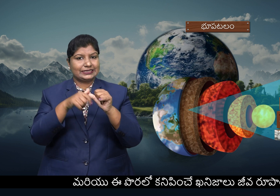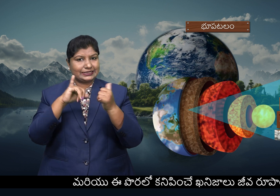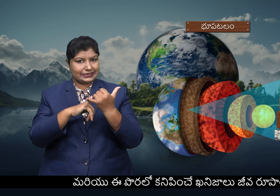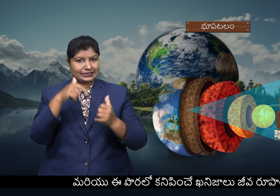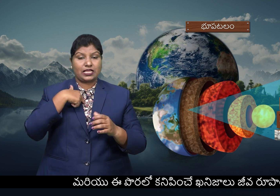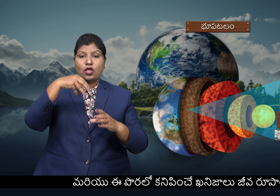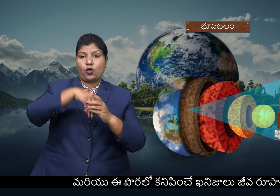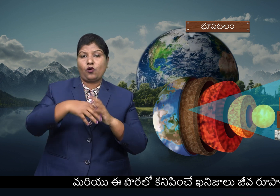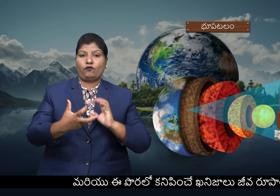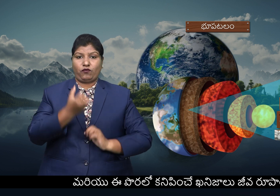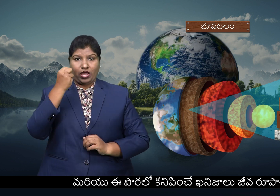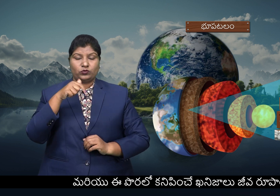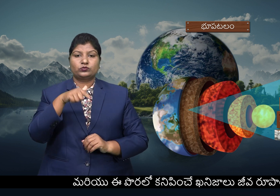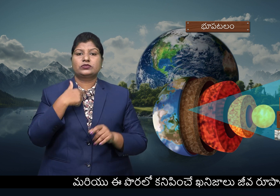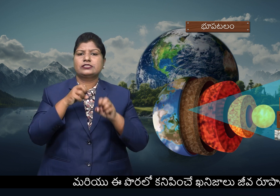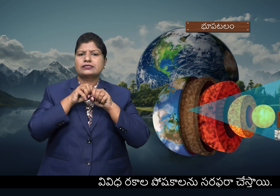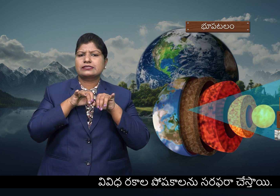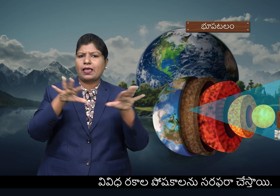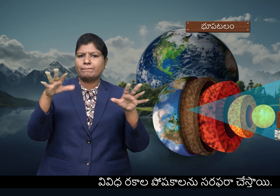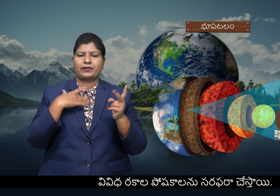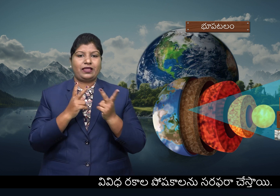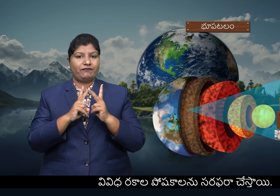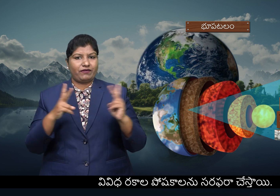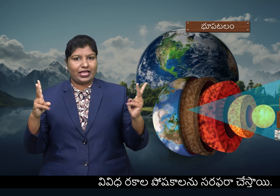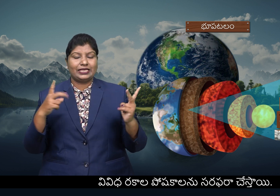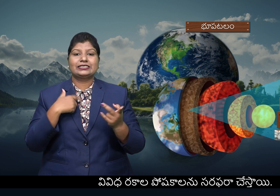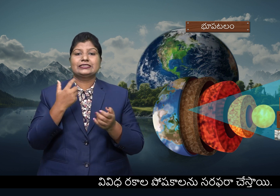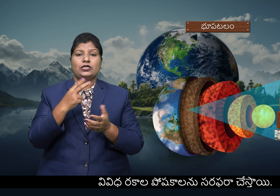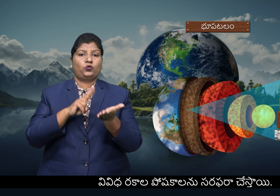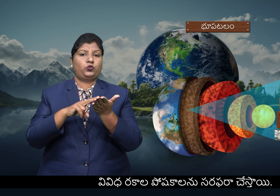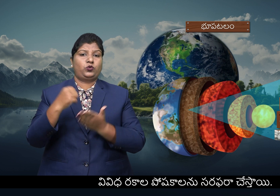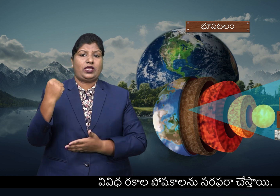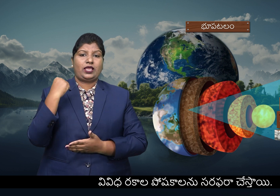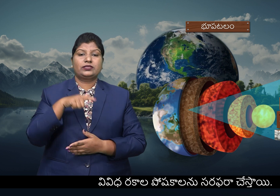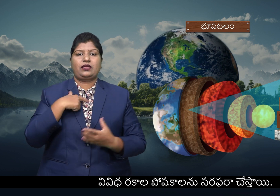ఖనిజాలు జీవరూపాలకు వివిధ రకాల పోషకాలను సరఫరా చేస్తాయి.